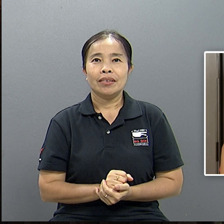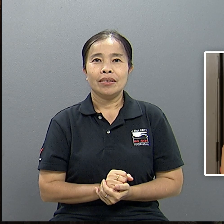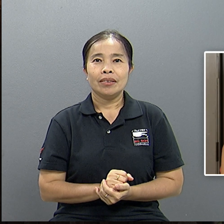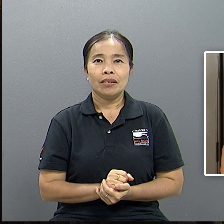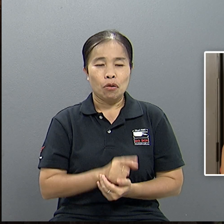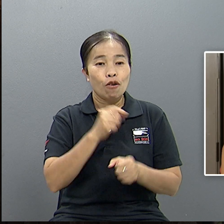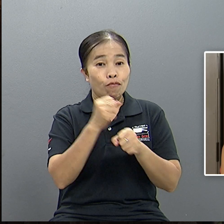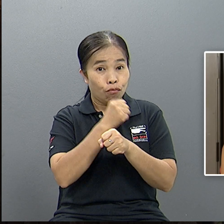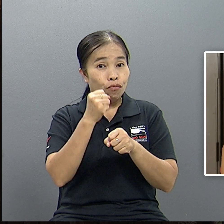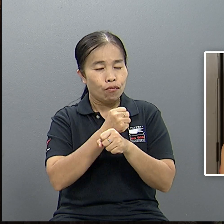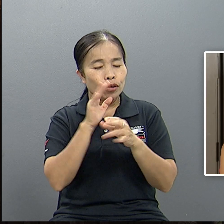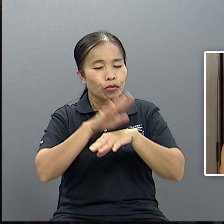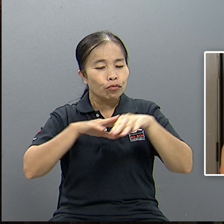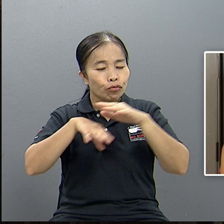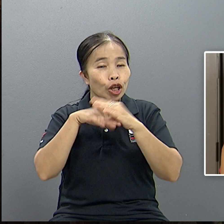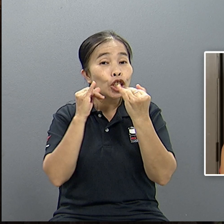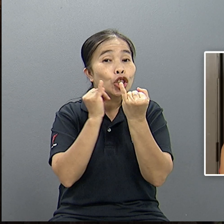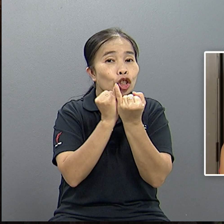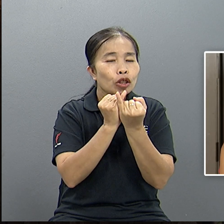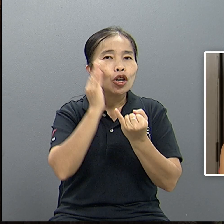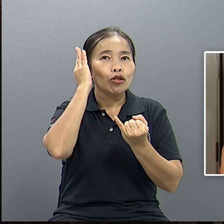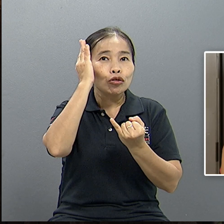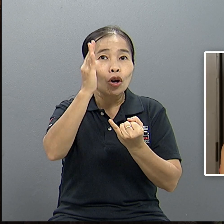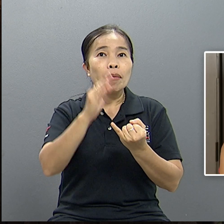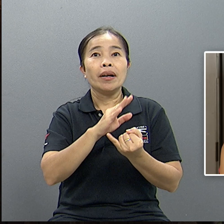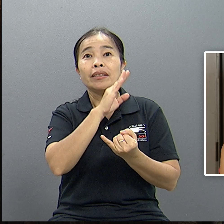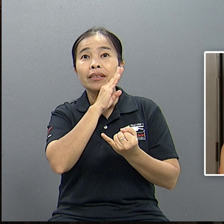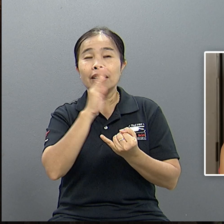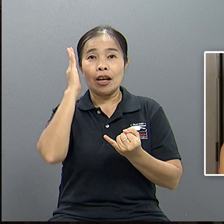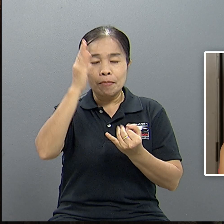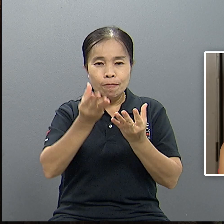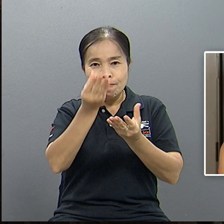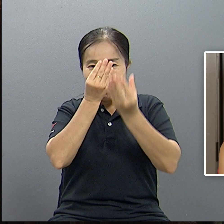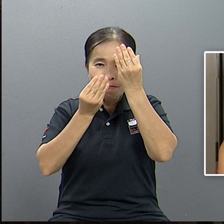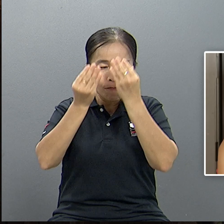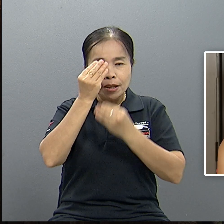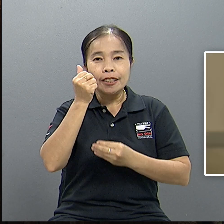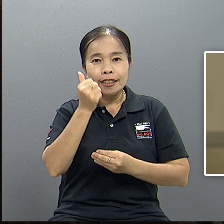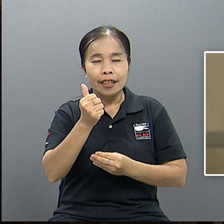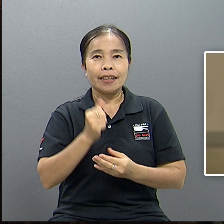ฝึกไว้ให้ชินมือพอหน้ามะปรางออกมาจะได้ริ้วได้เก่ง